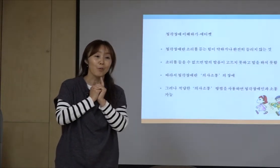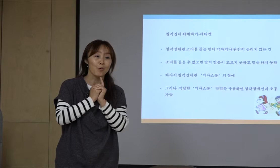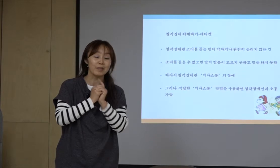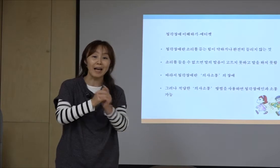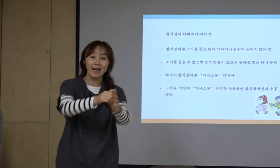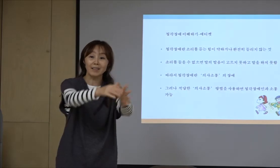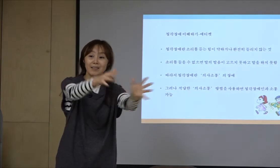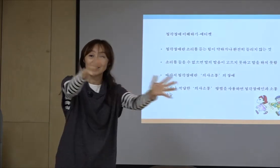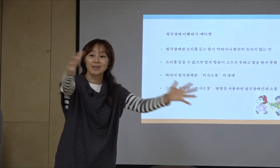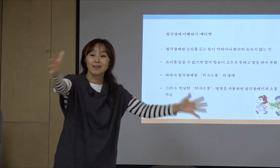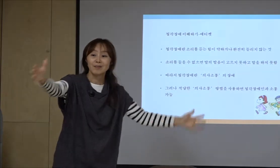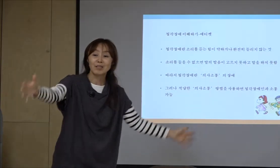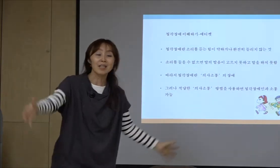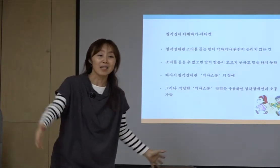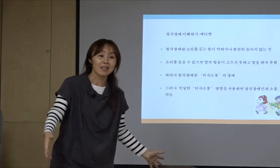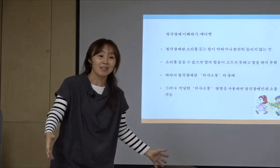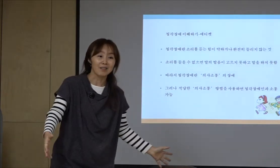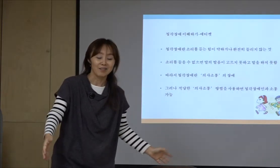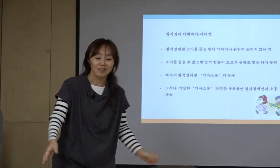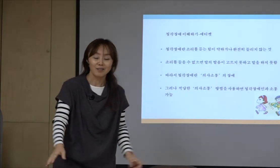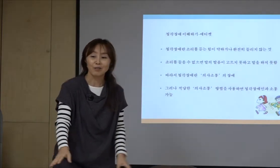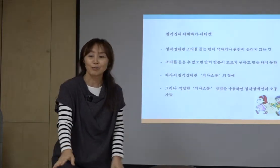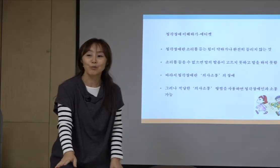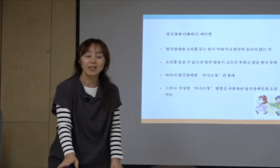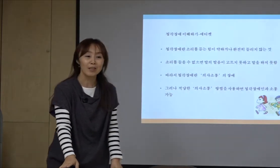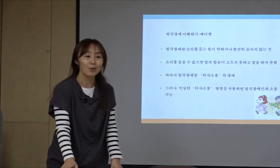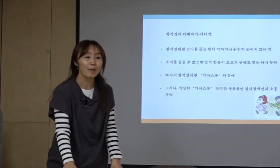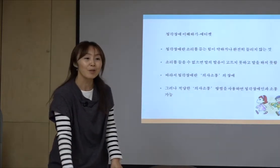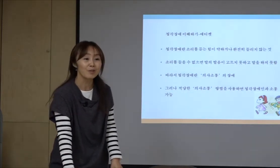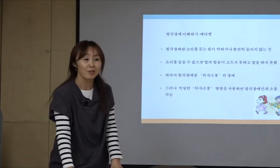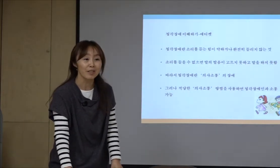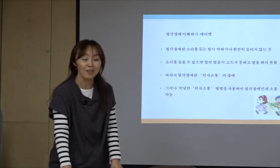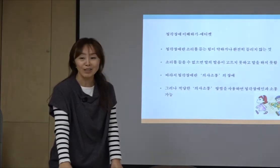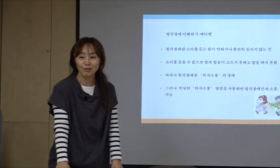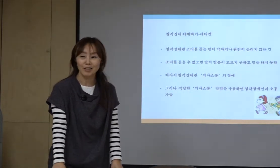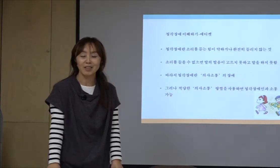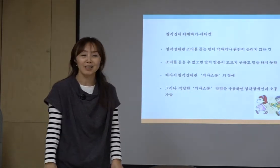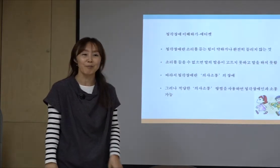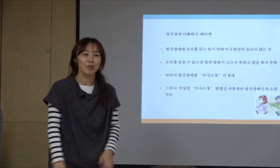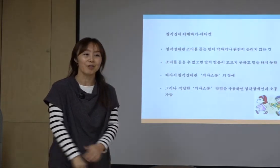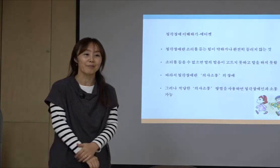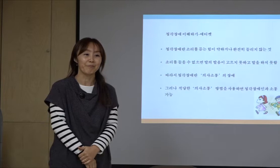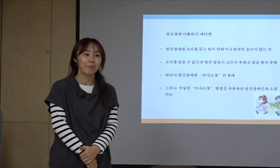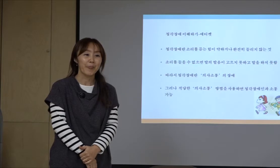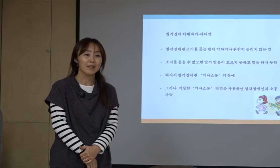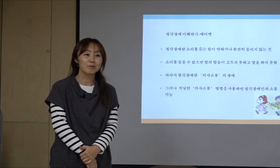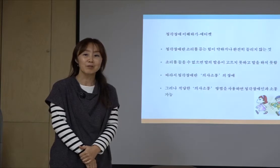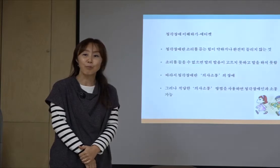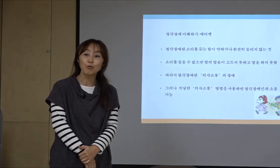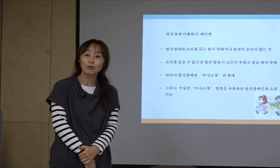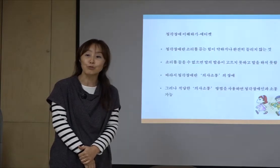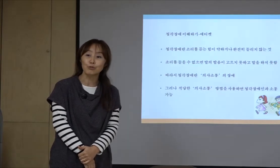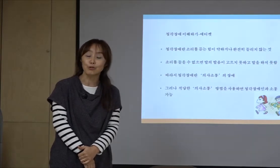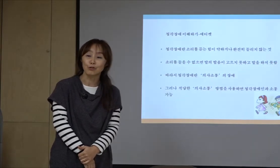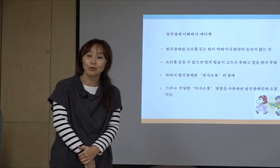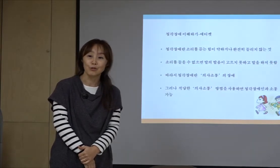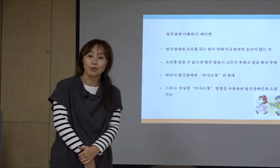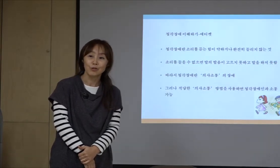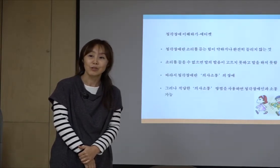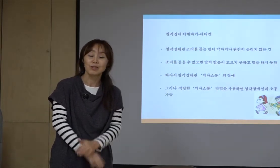없고 다 비장애인이에요. 근데 농아인이 한 명 여기에 꼈다고 생각을 하면 그분은 보고도